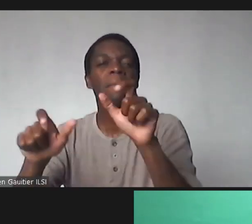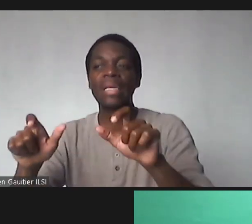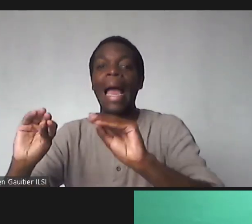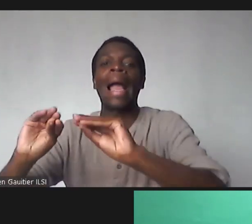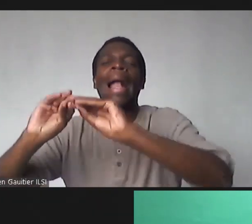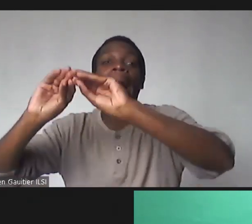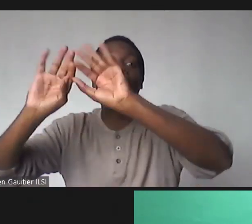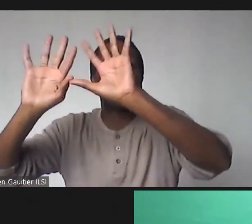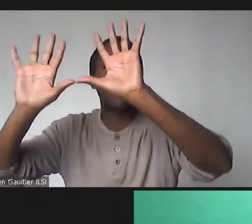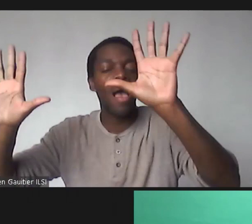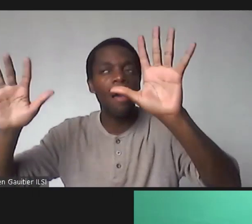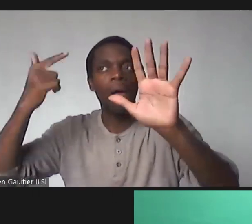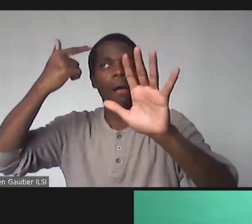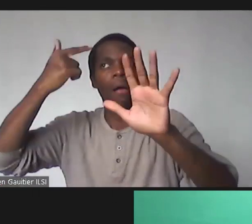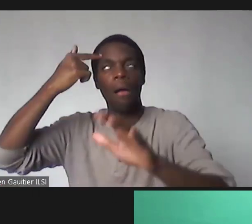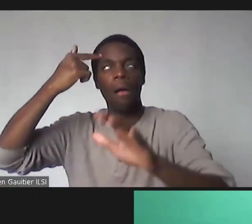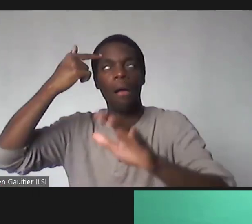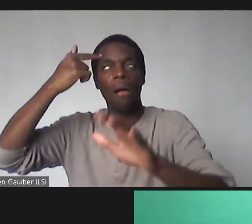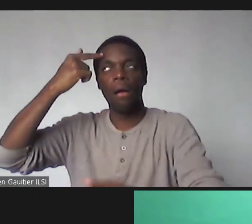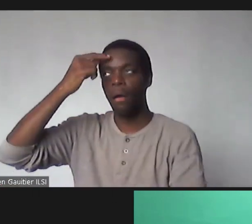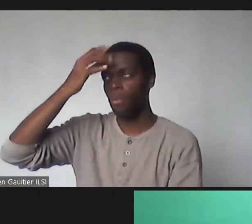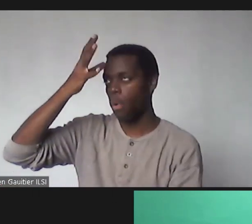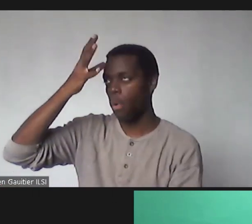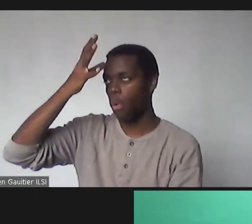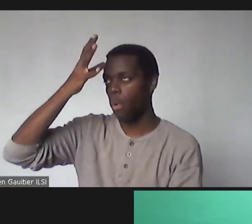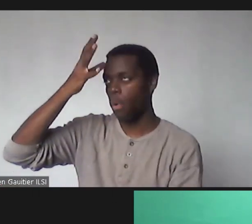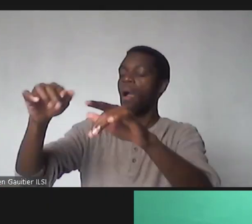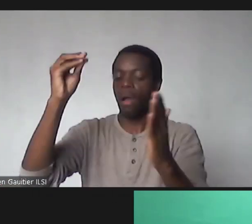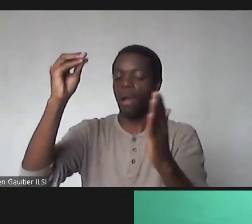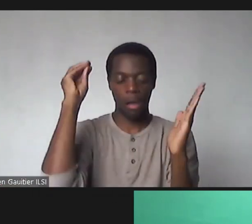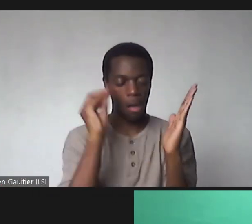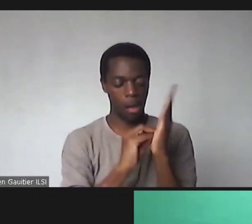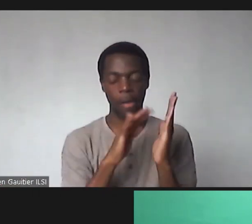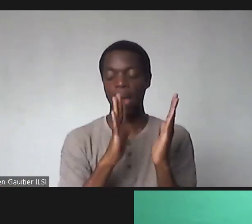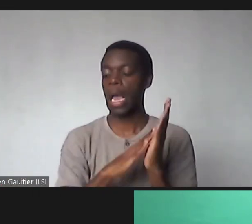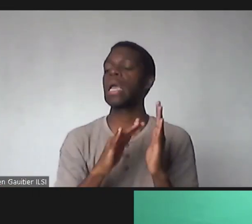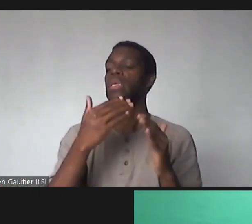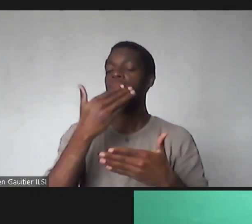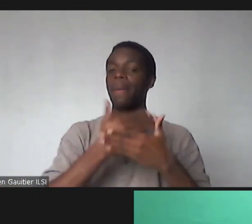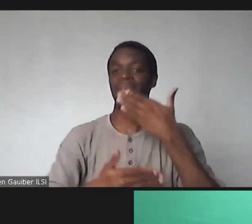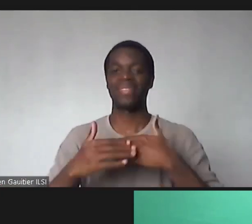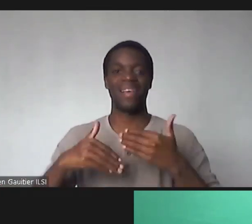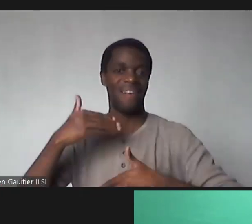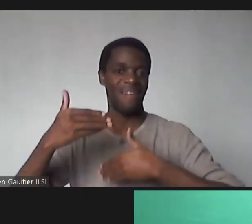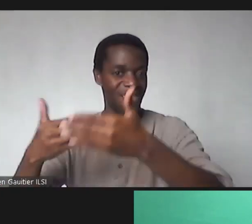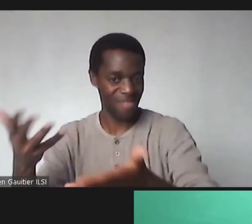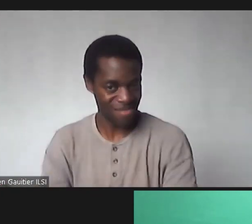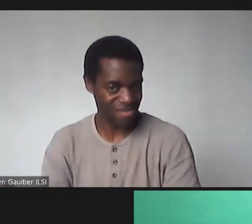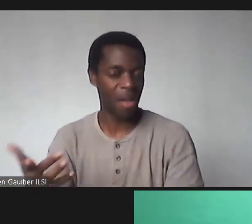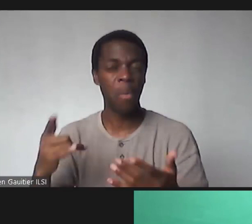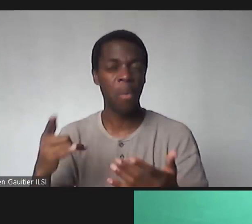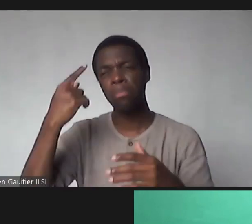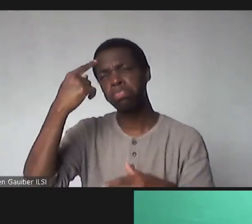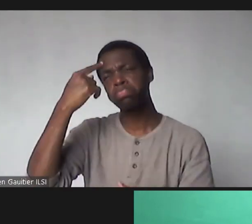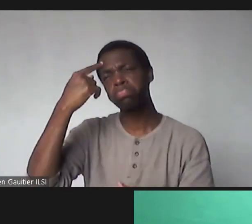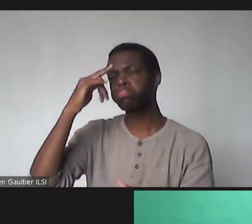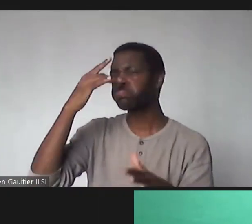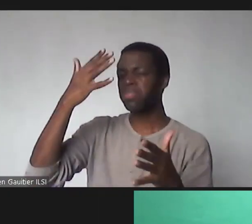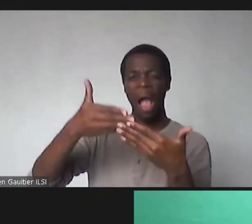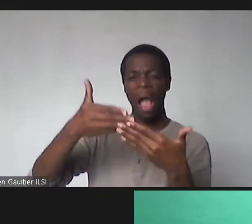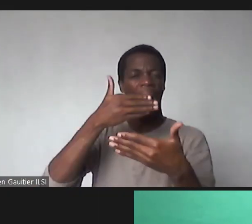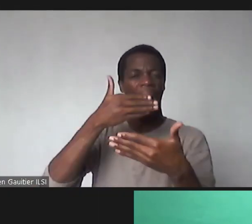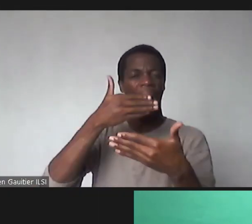limitación en la actividad, utilizando como marco conceptual la CIF. Focalizar la definición de la discapacidad en las actividades